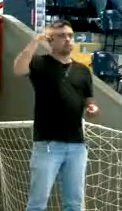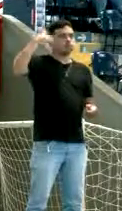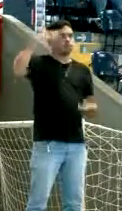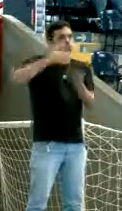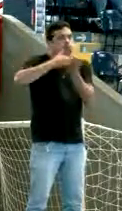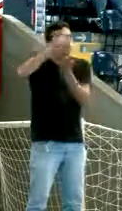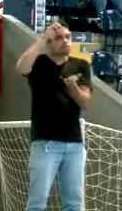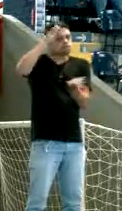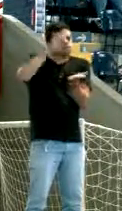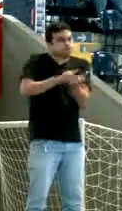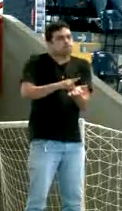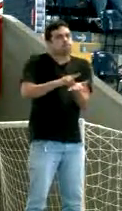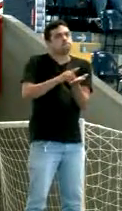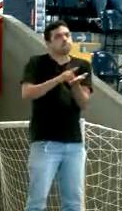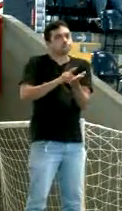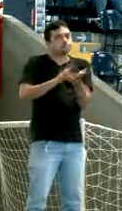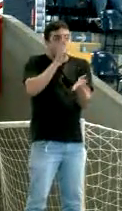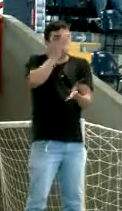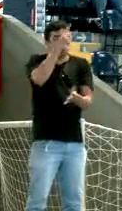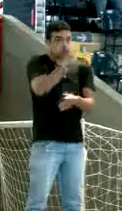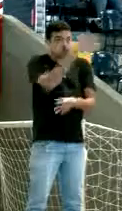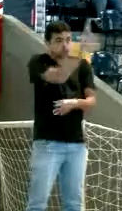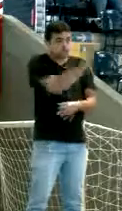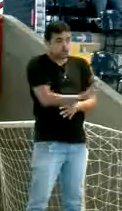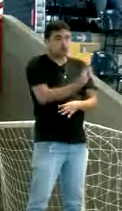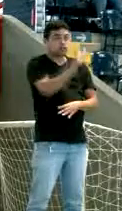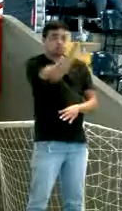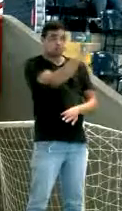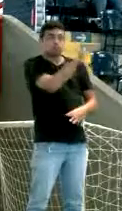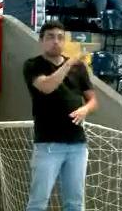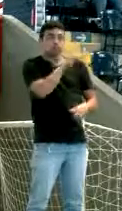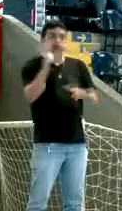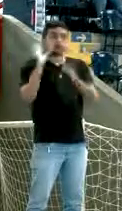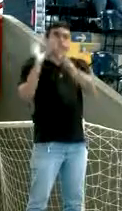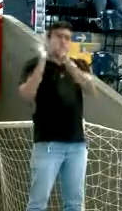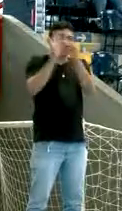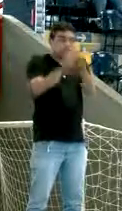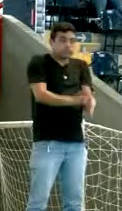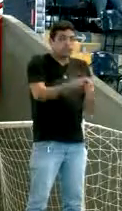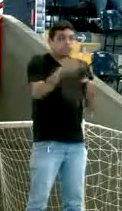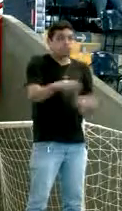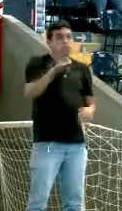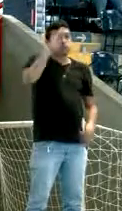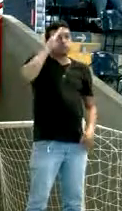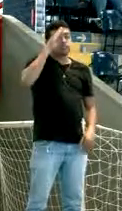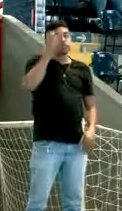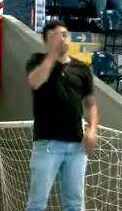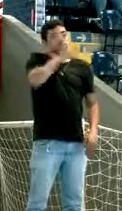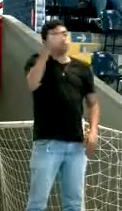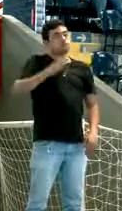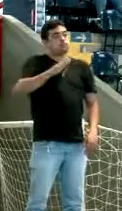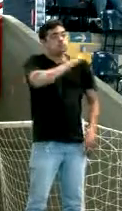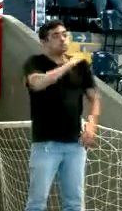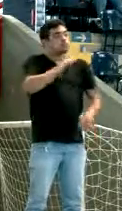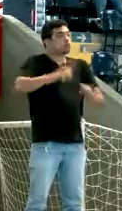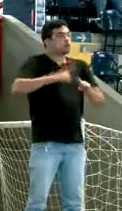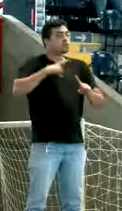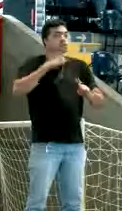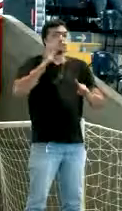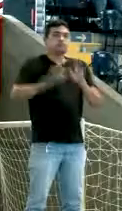começa mesmo a se amadurecer no Brasil, nesse contexto de ditadura, quando houve as grandes